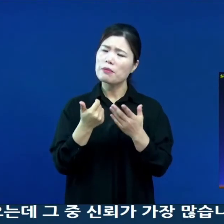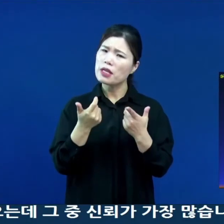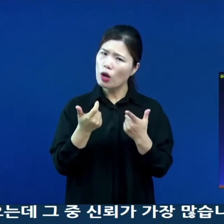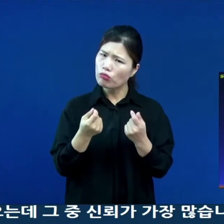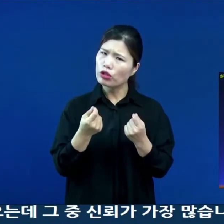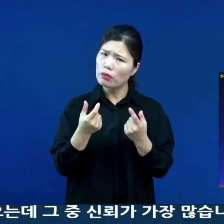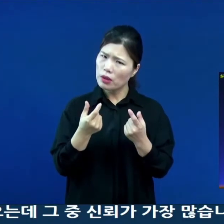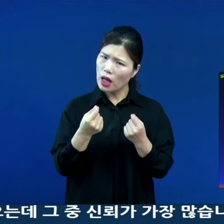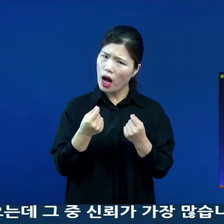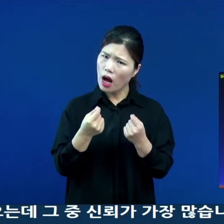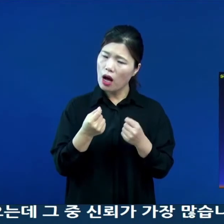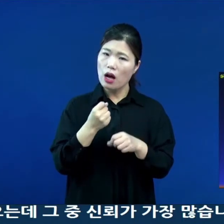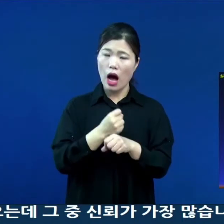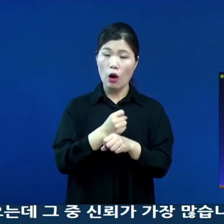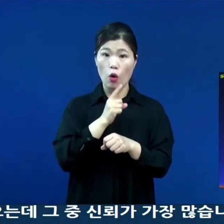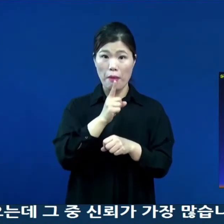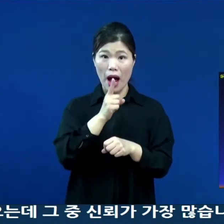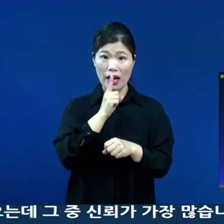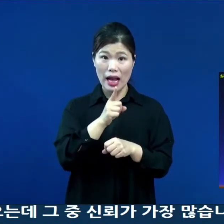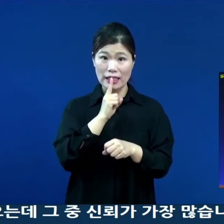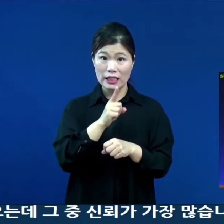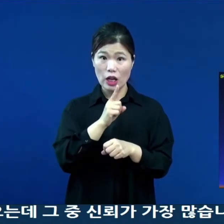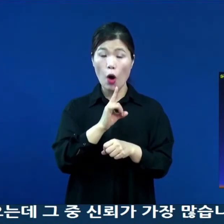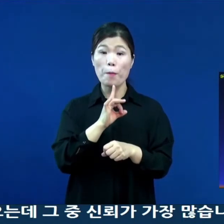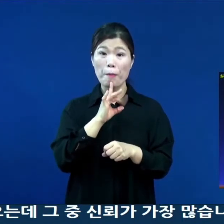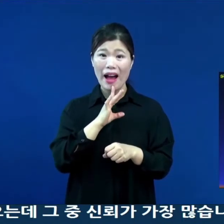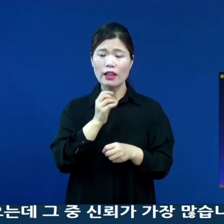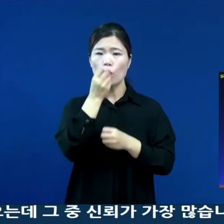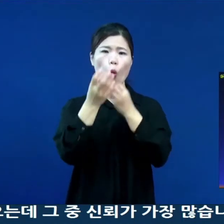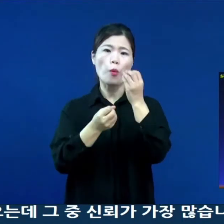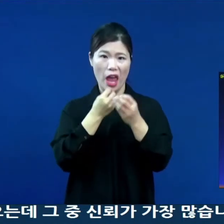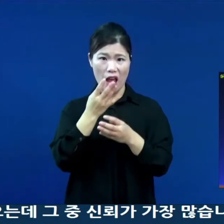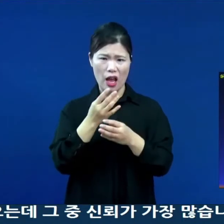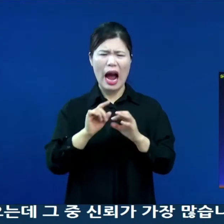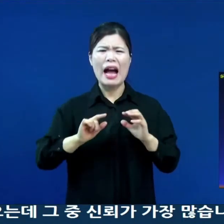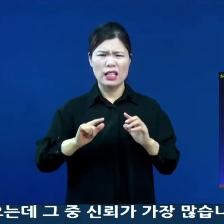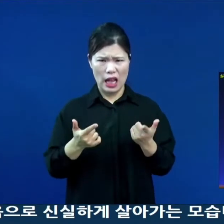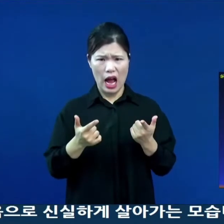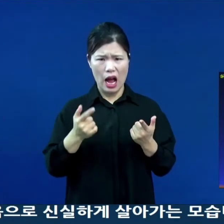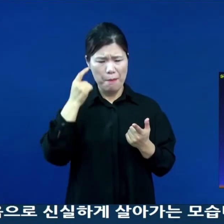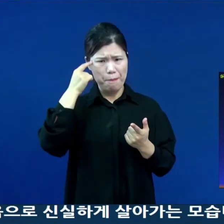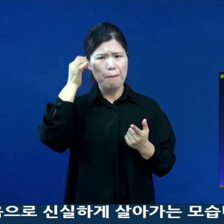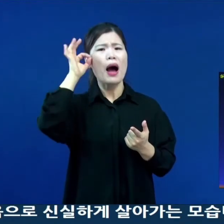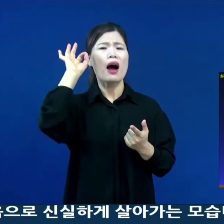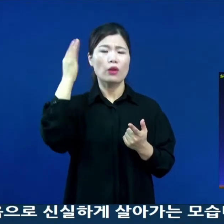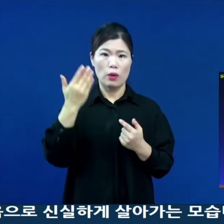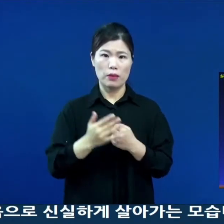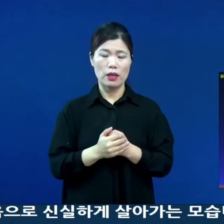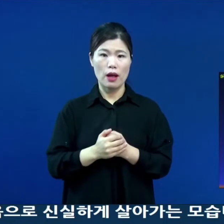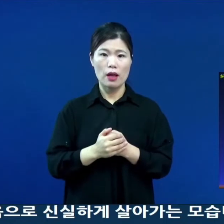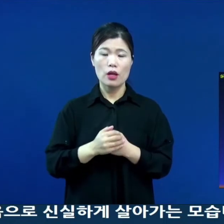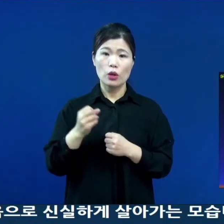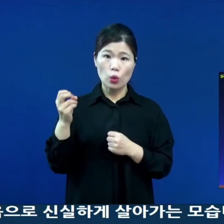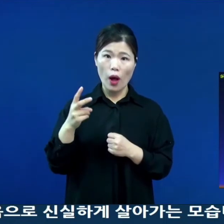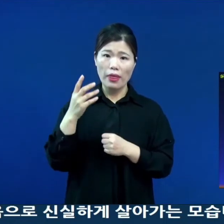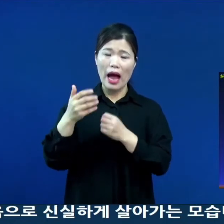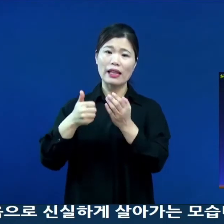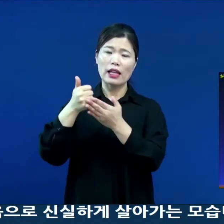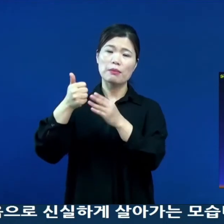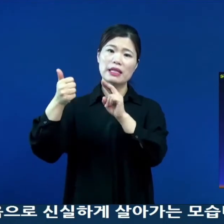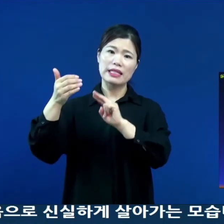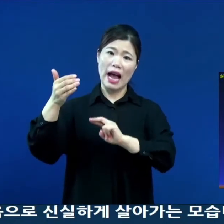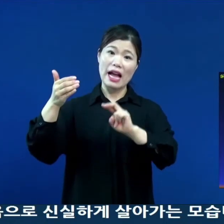라고 멘트하는 말하는 것만 고백이 아니고 또 거기에 좀 덧붙여서 하나님을